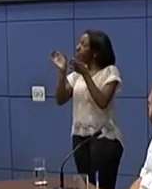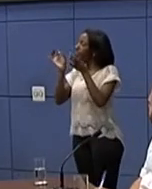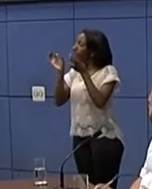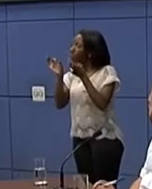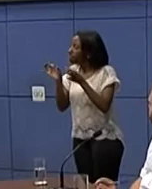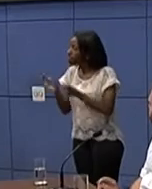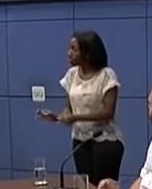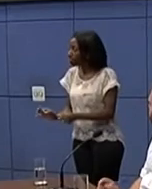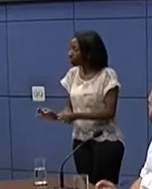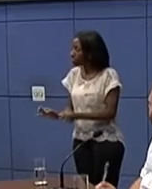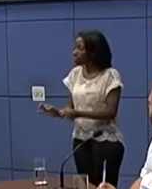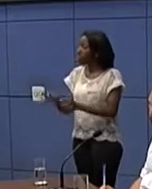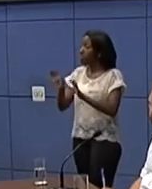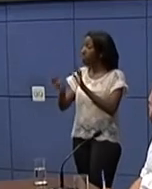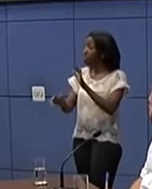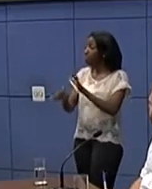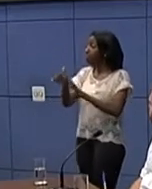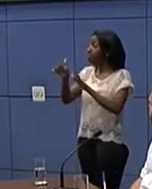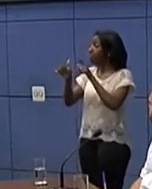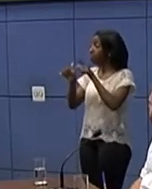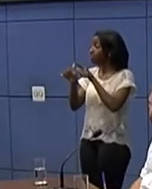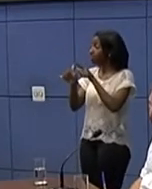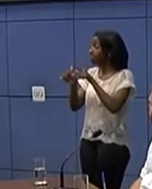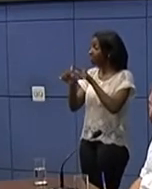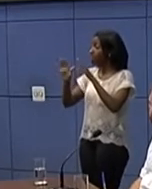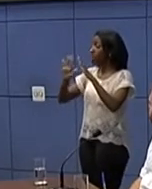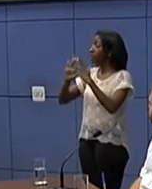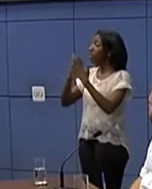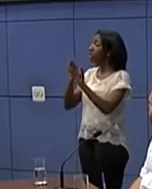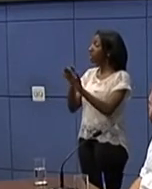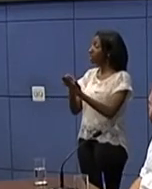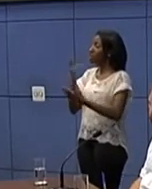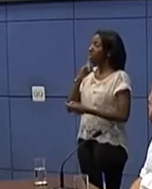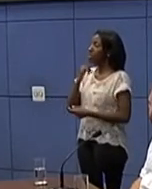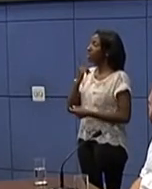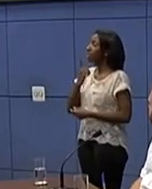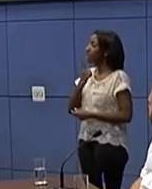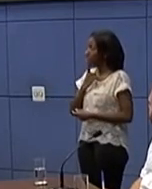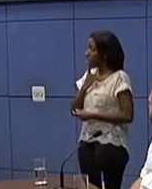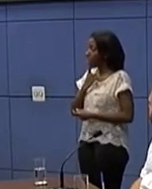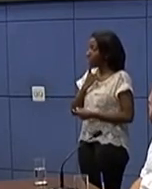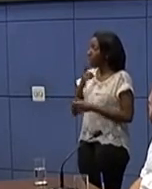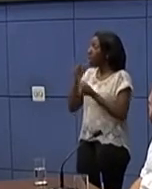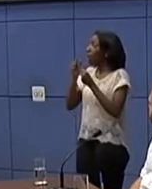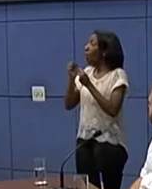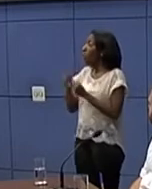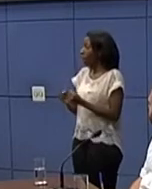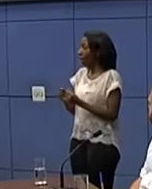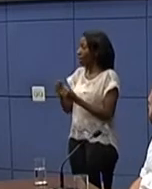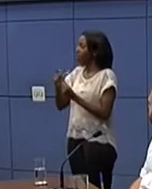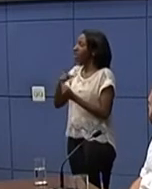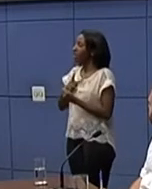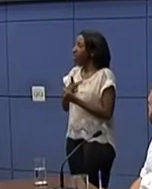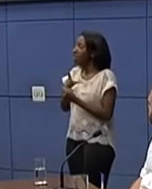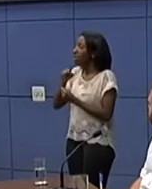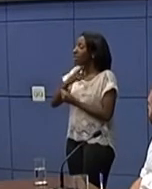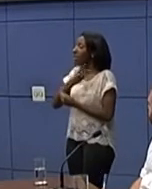garantir que as escolas de surdos elas podem ocorrer em 3